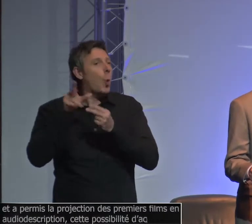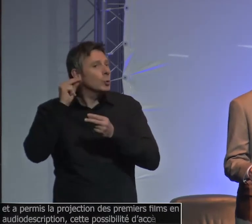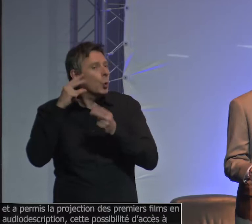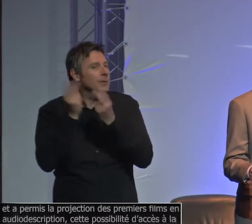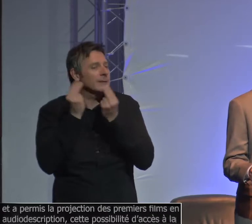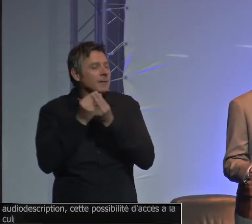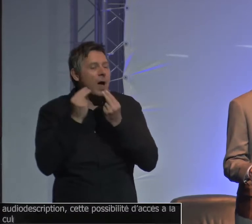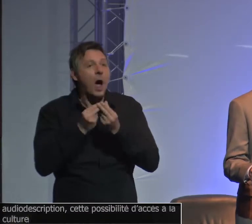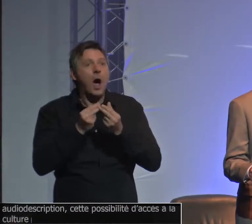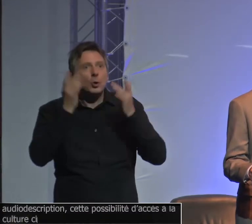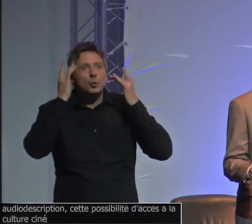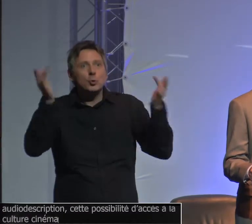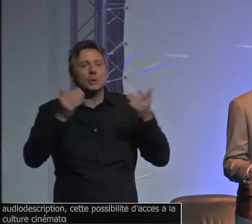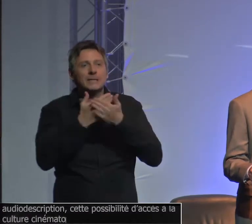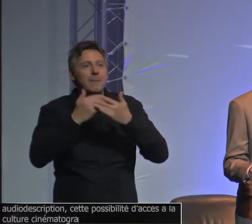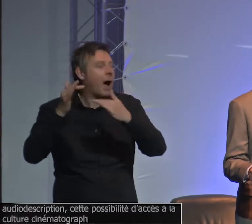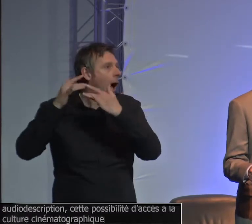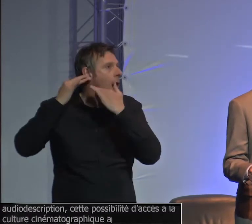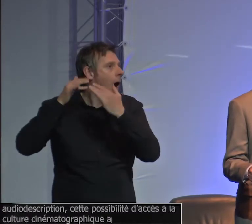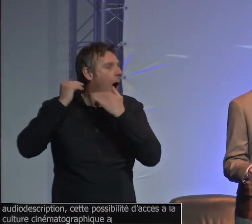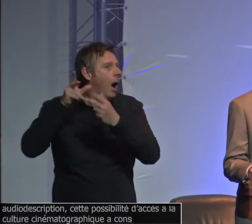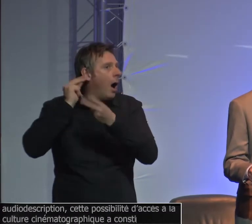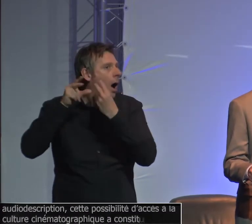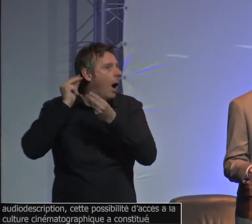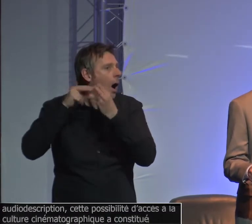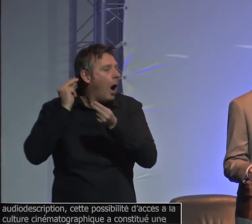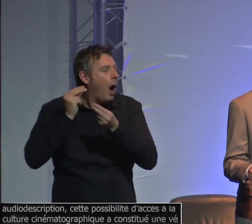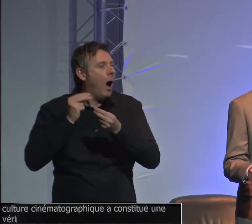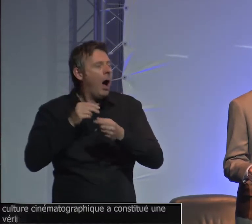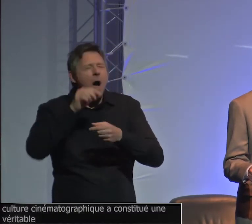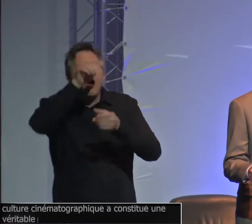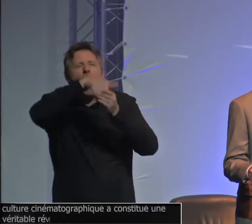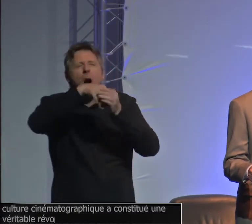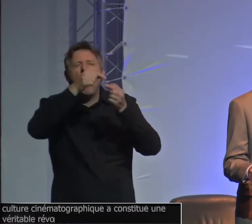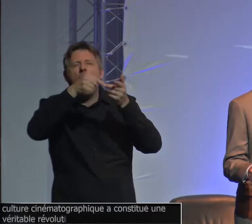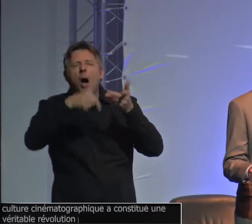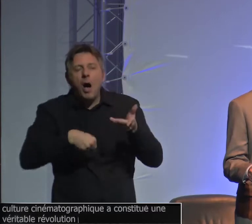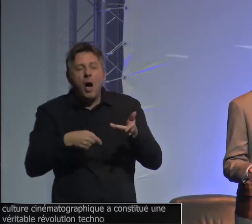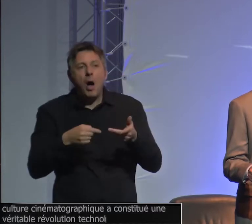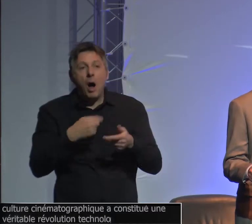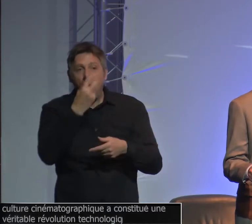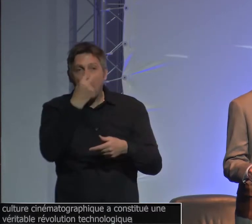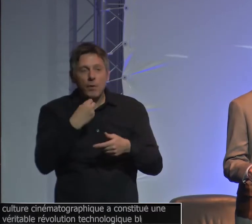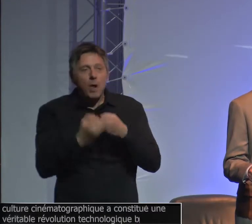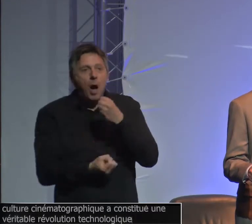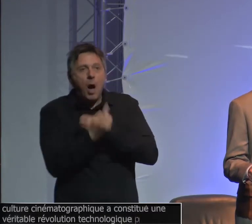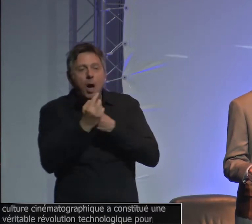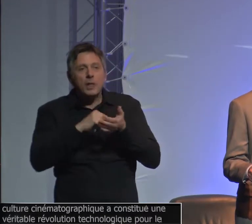culture cinématographique a constitué une véritable révolution technologique pour le public déficient